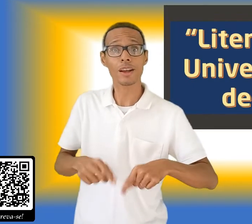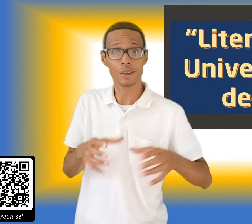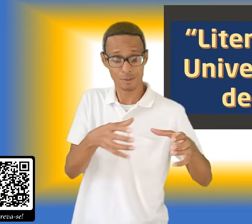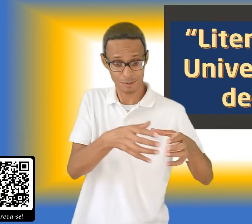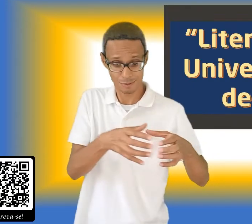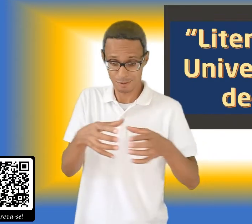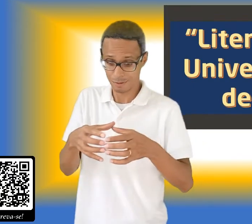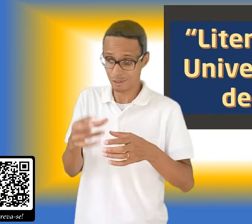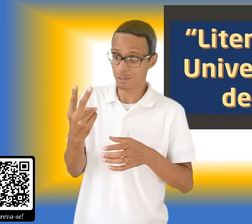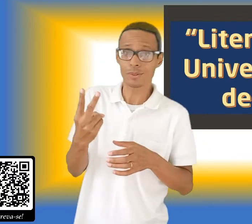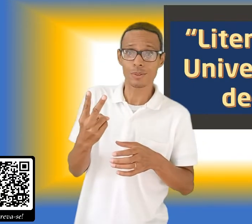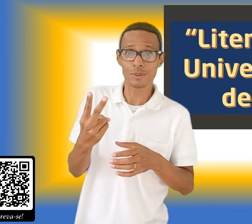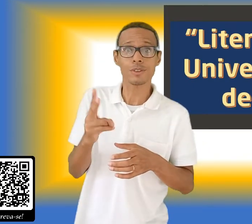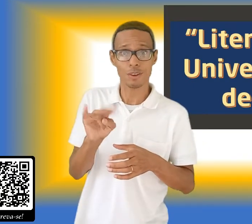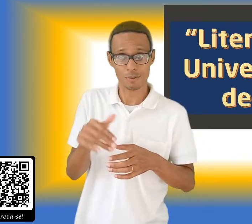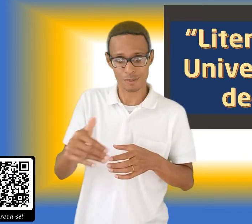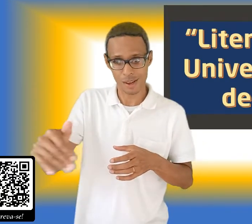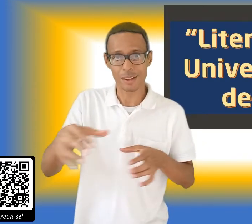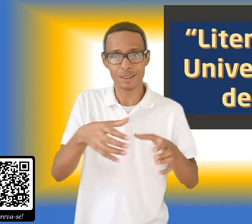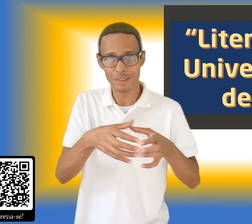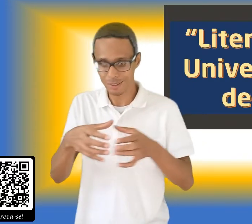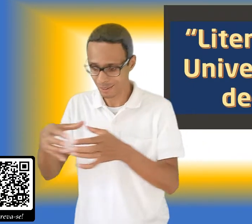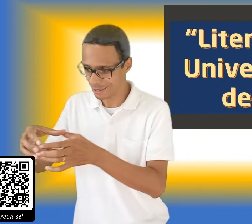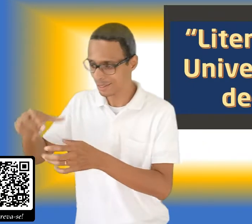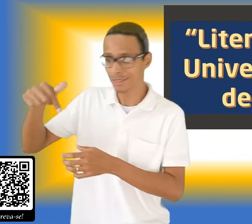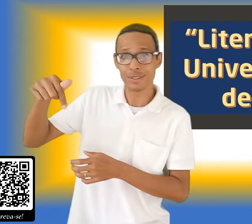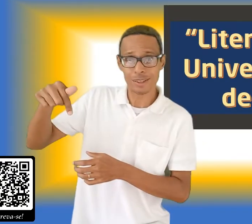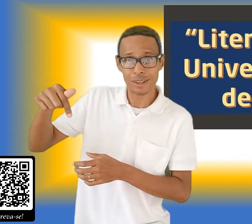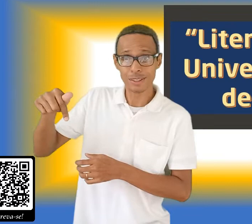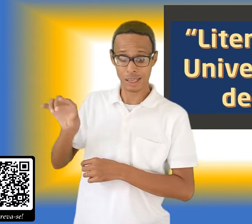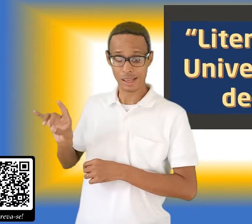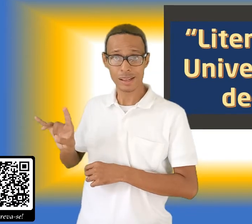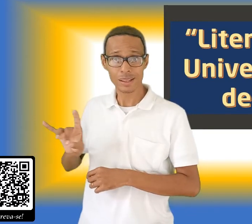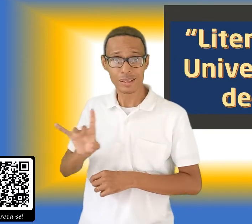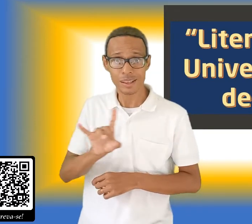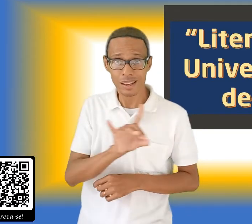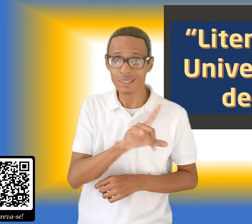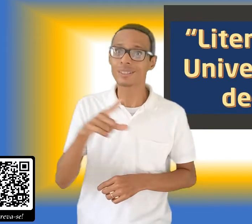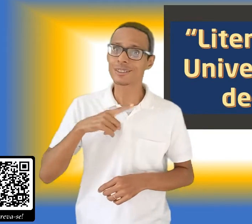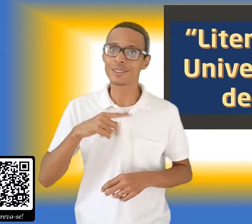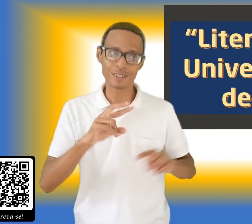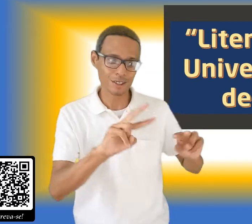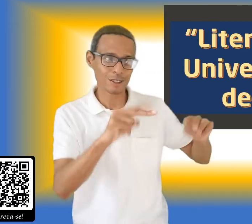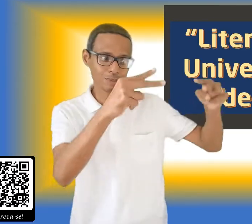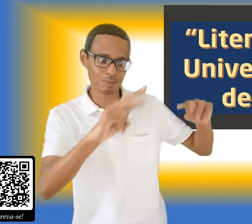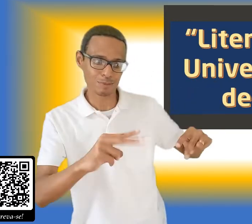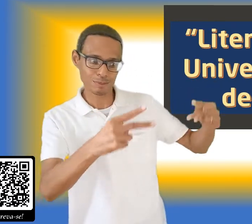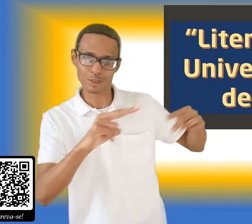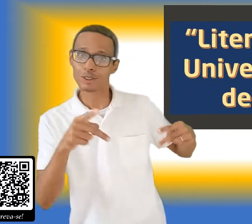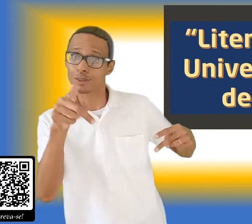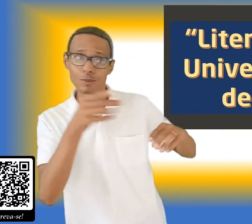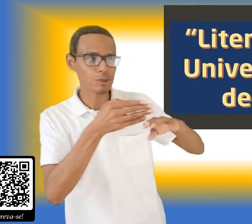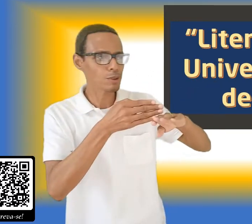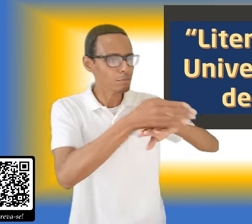delas com seus respectivos títulos e links para você conhecer e, se desejar, poderá adquirir